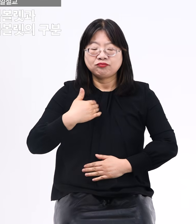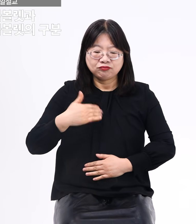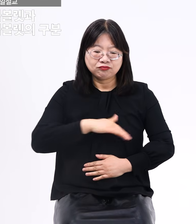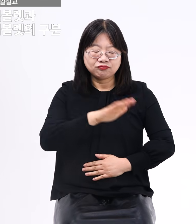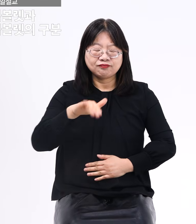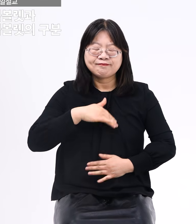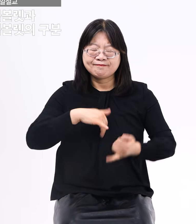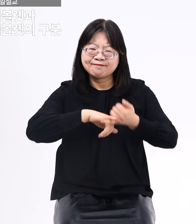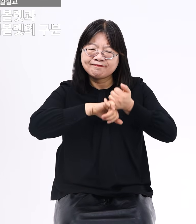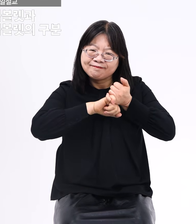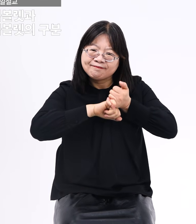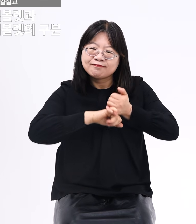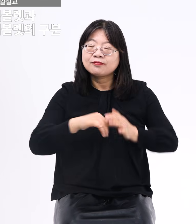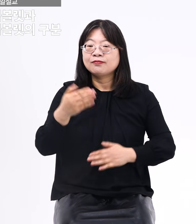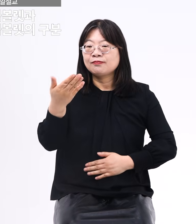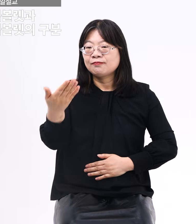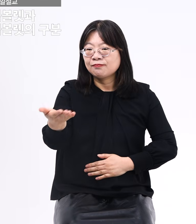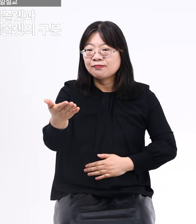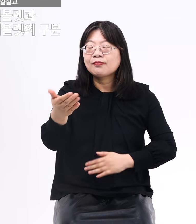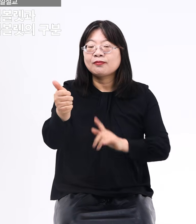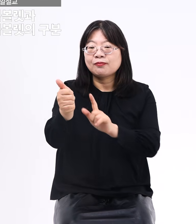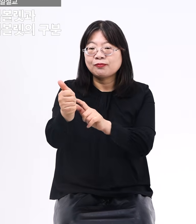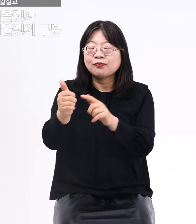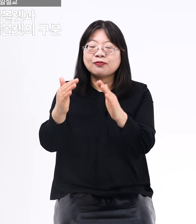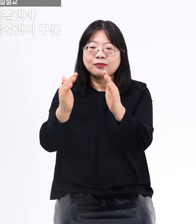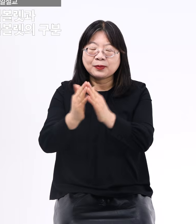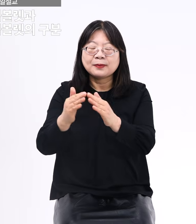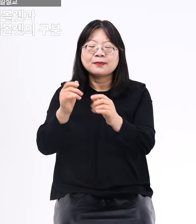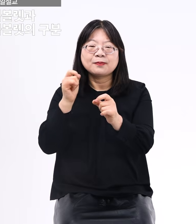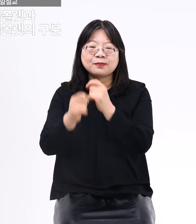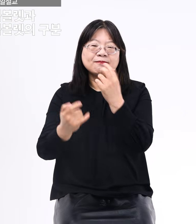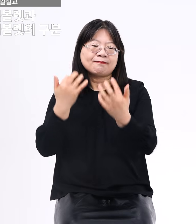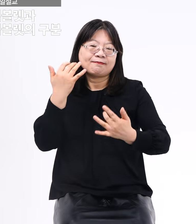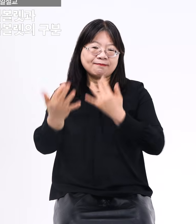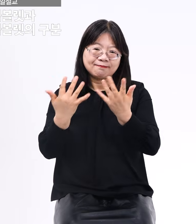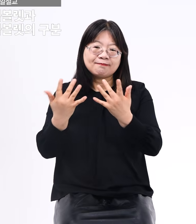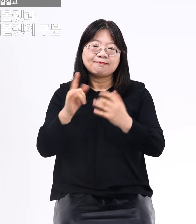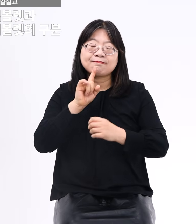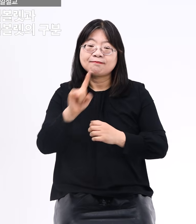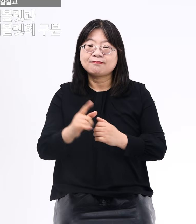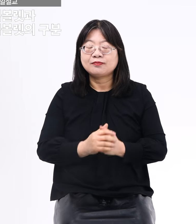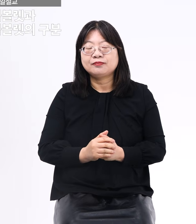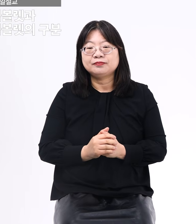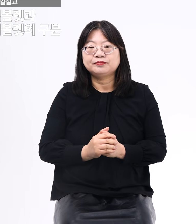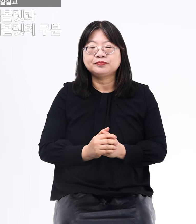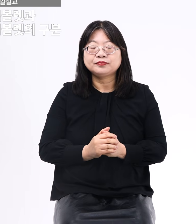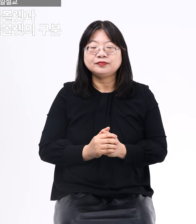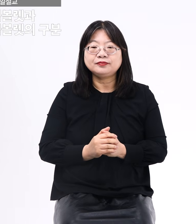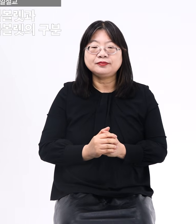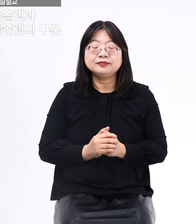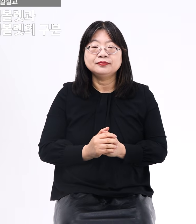우리가 반드시 너와 네 집을 불사르리라. 자, 앞을 잠깐 보십시다. 좀 맥락을